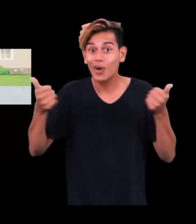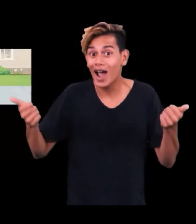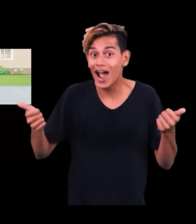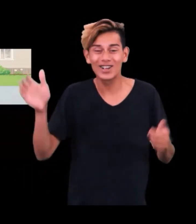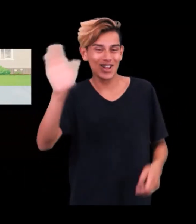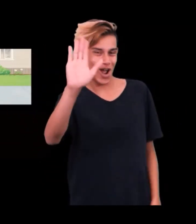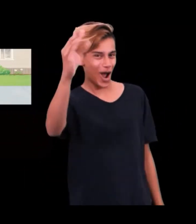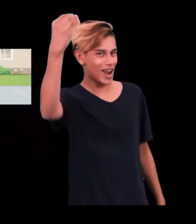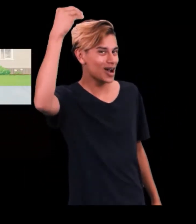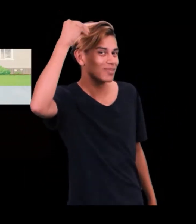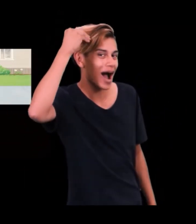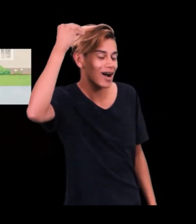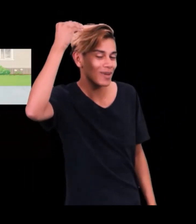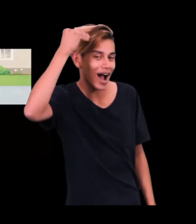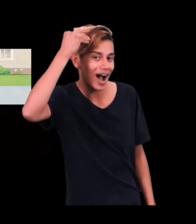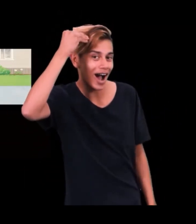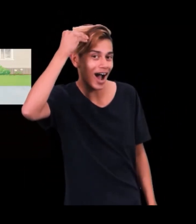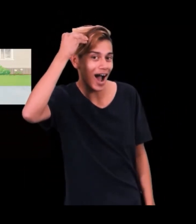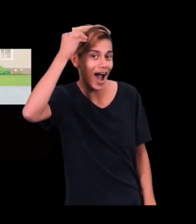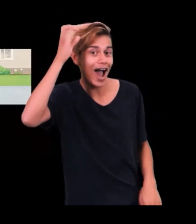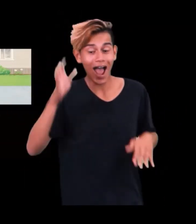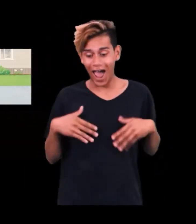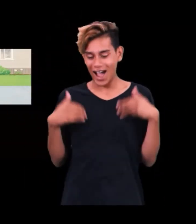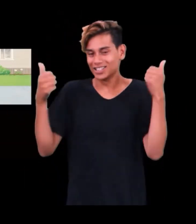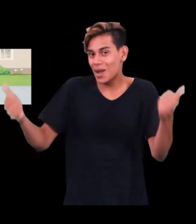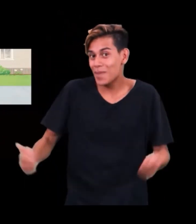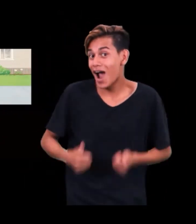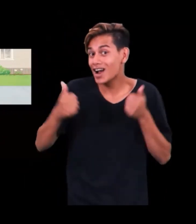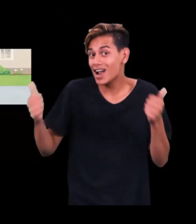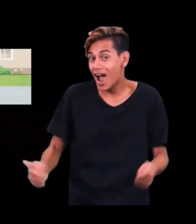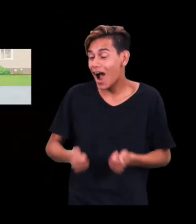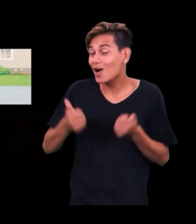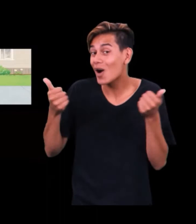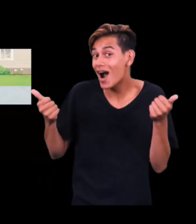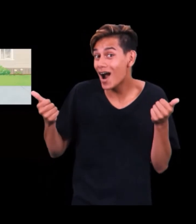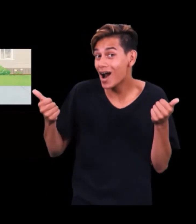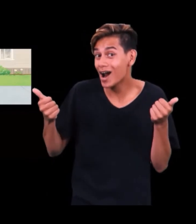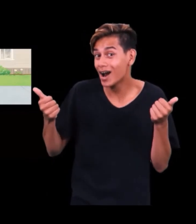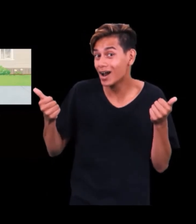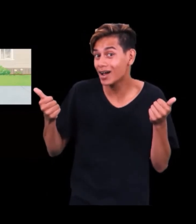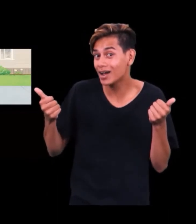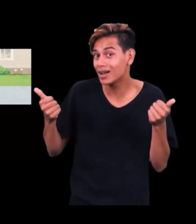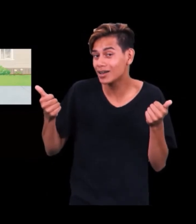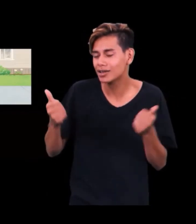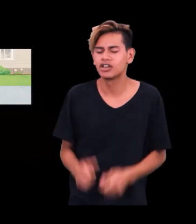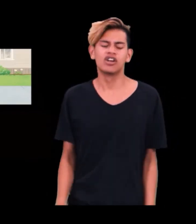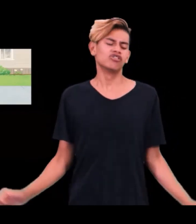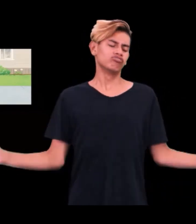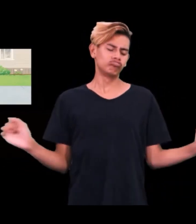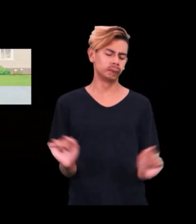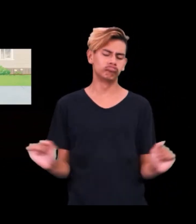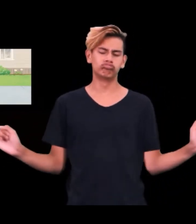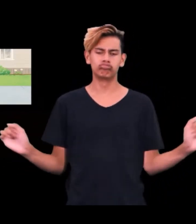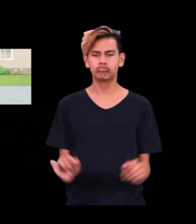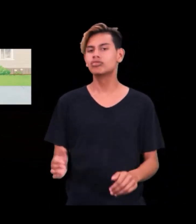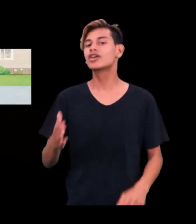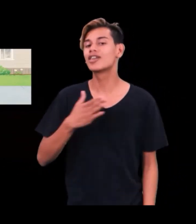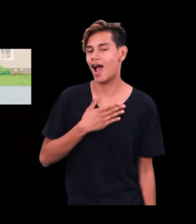koe. Kia ora papa, ke te pehe a koe. Kei te poku mahi